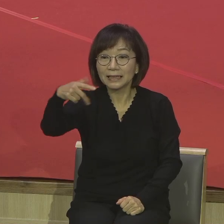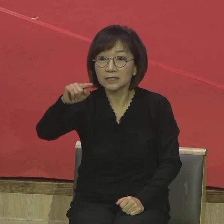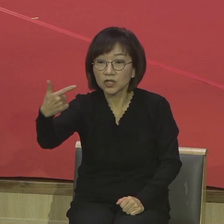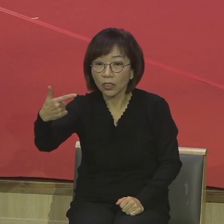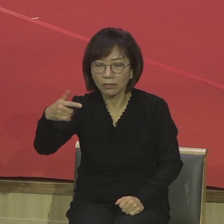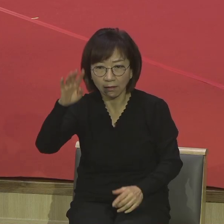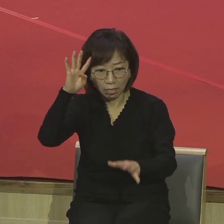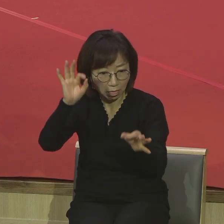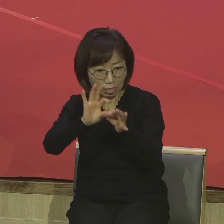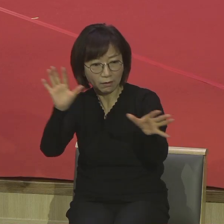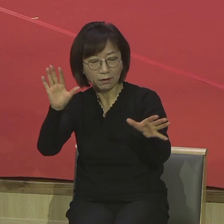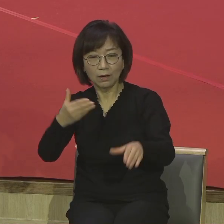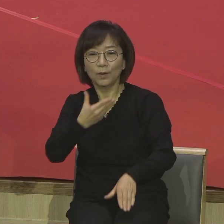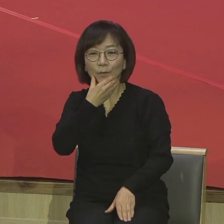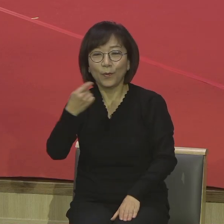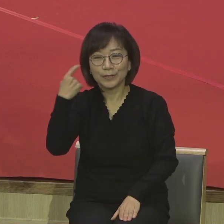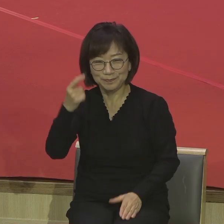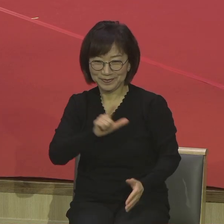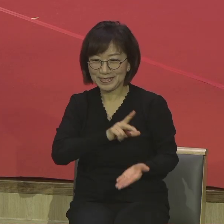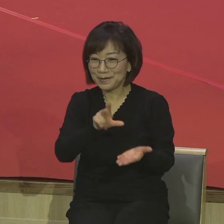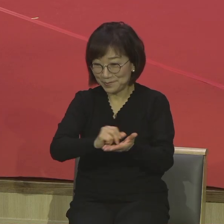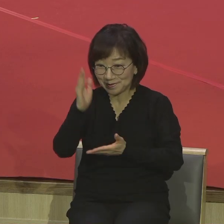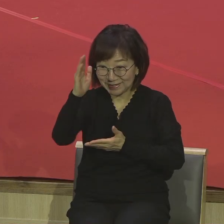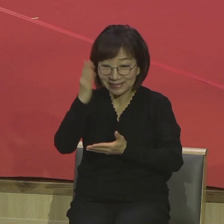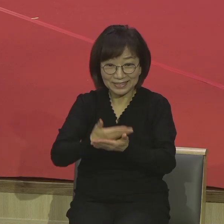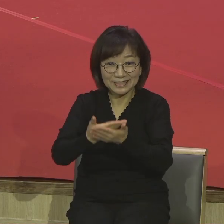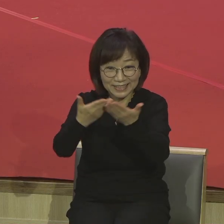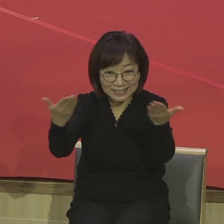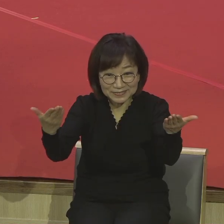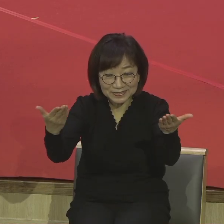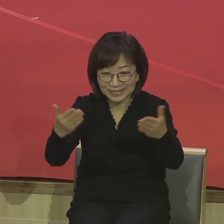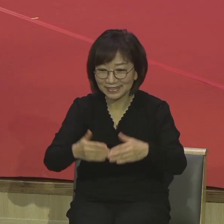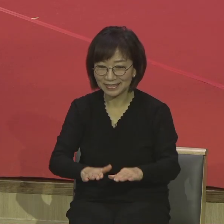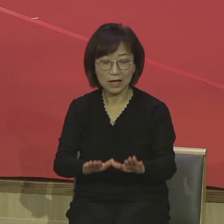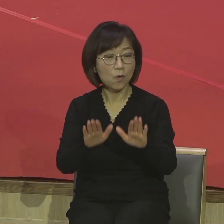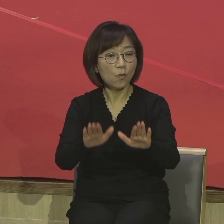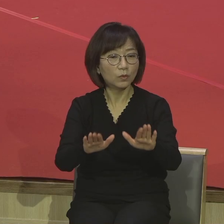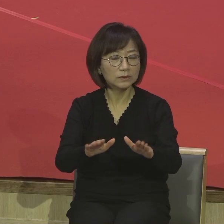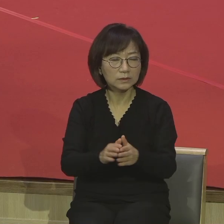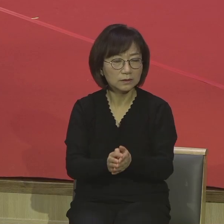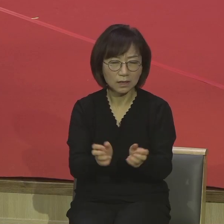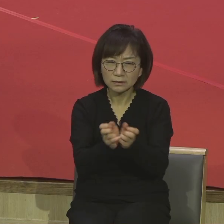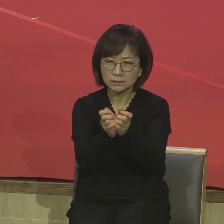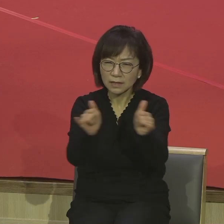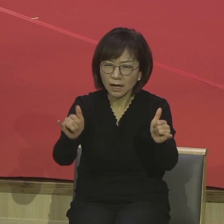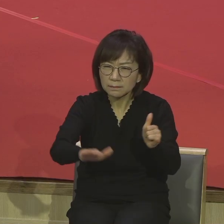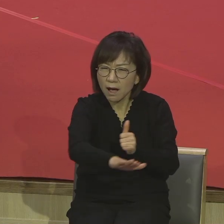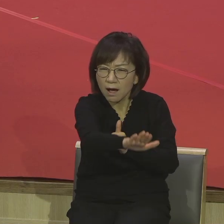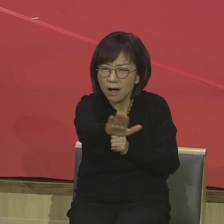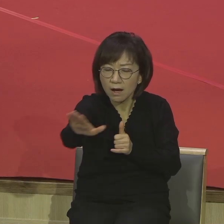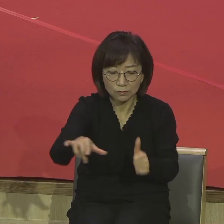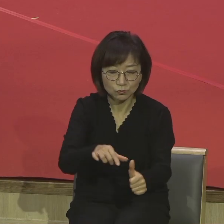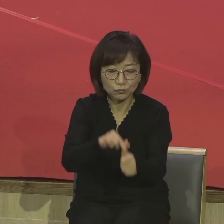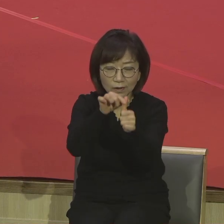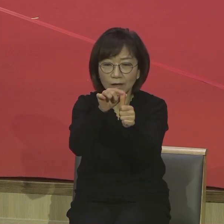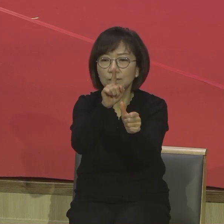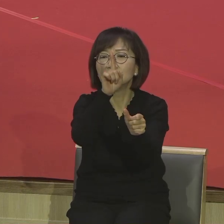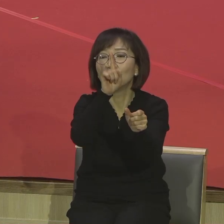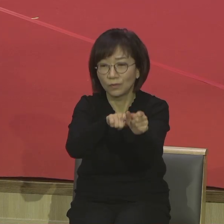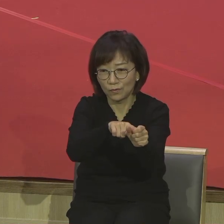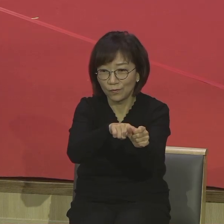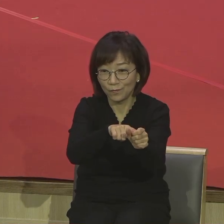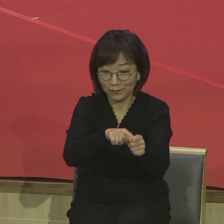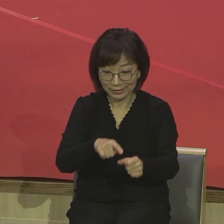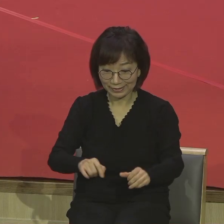복음이란 제목으로 말씀을 드립니다. 오늘은 인류를 구원하기 위해서 이 땅에